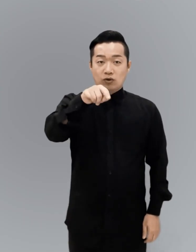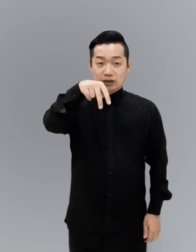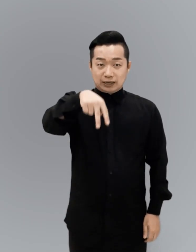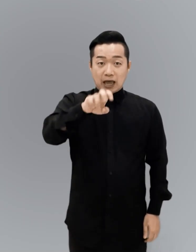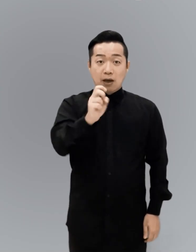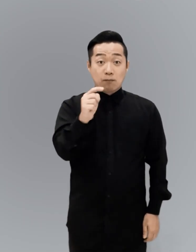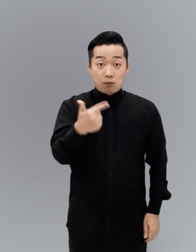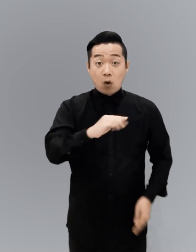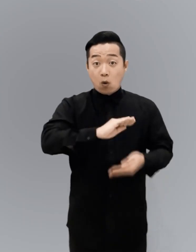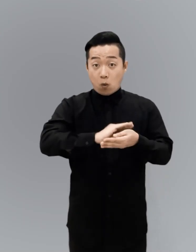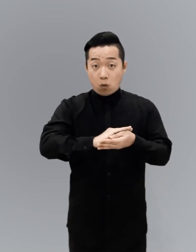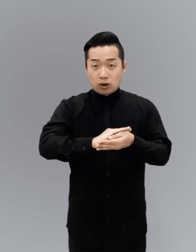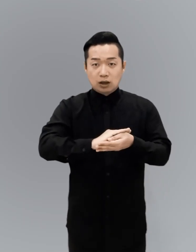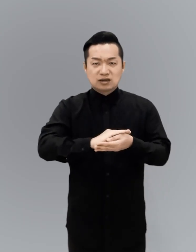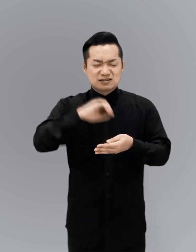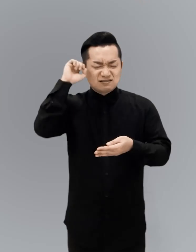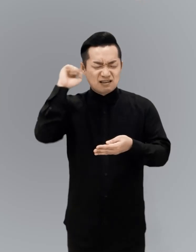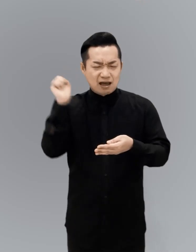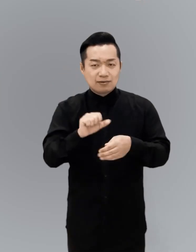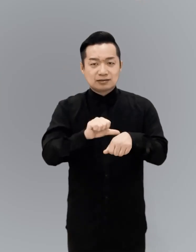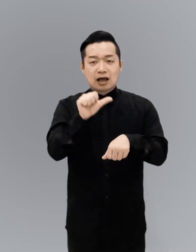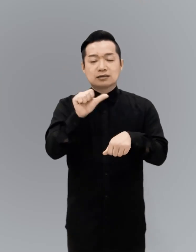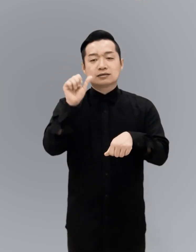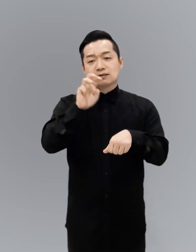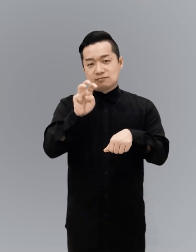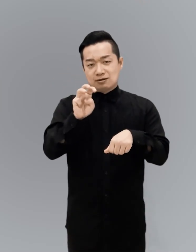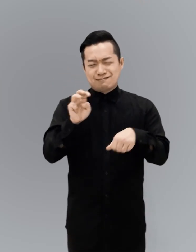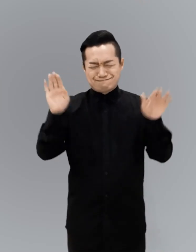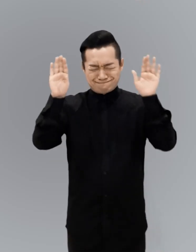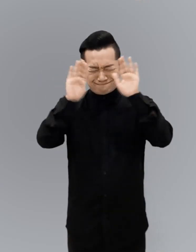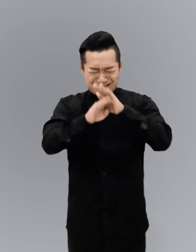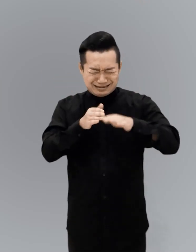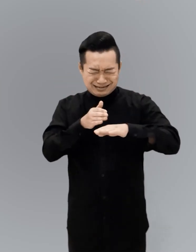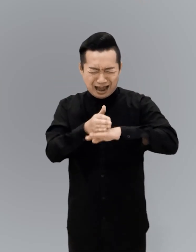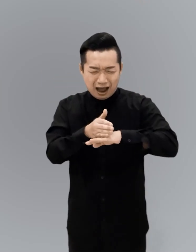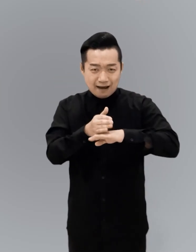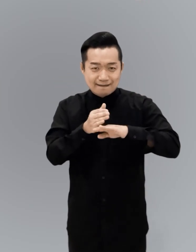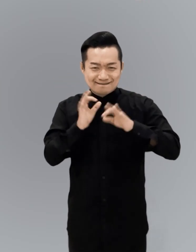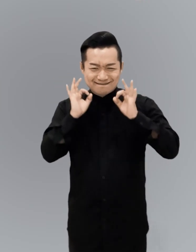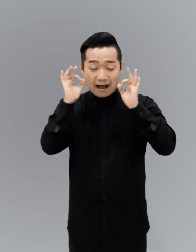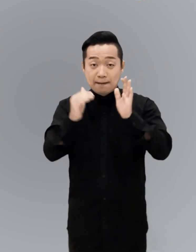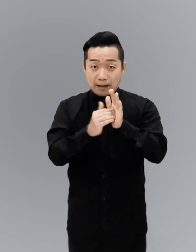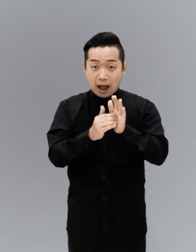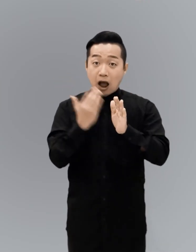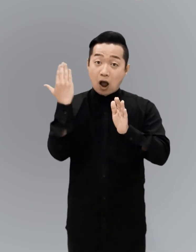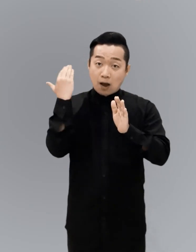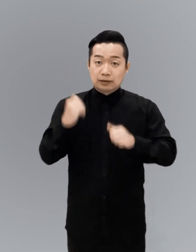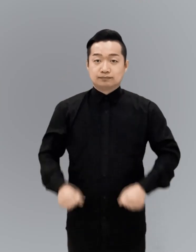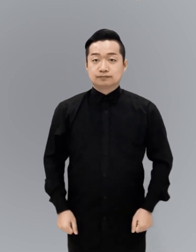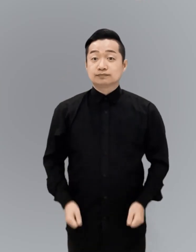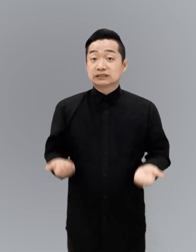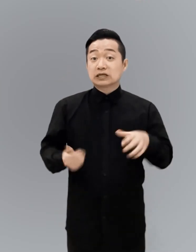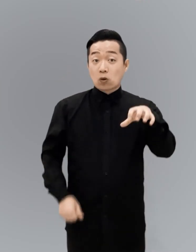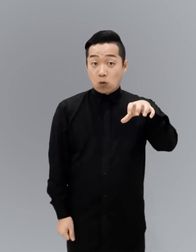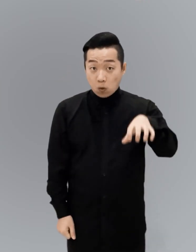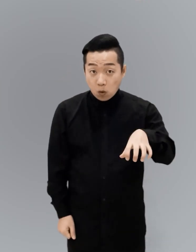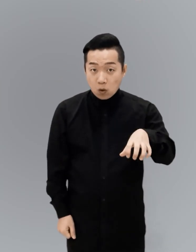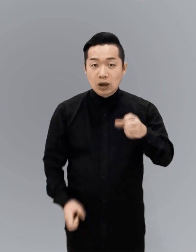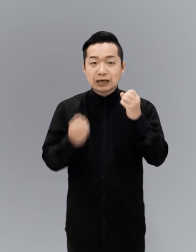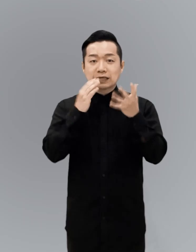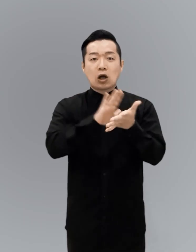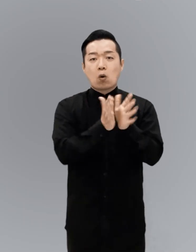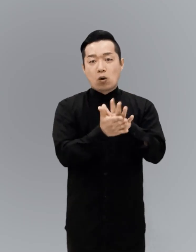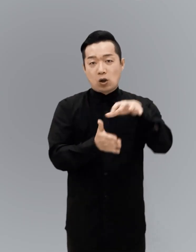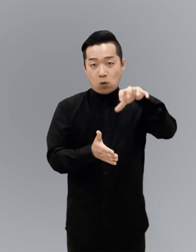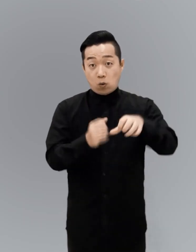포켓몬 도시락 싸는 걸로 새벽 5시 반까지 열정을 불살랐고요. 그리고 얼마 전에는 이제 일하는 곳에서